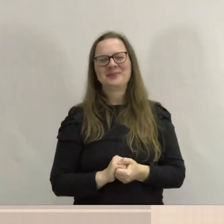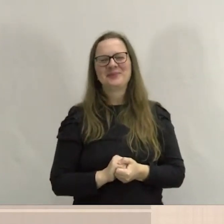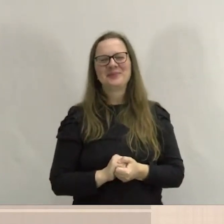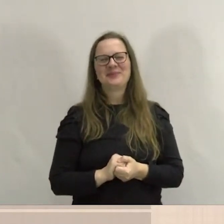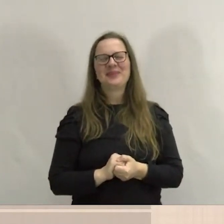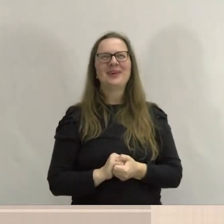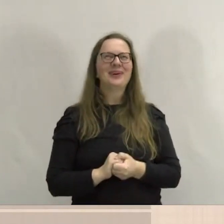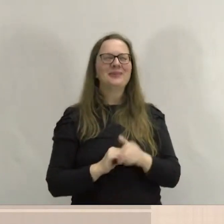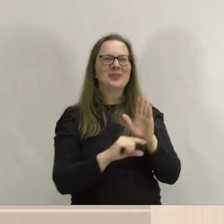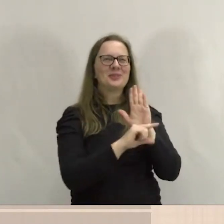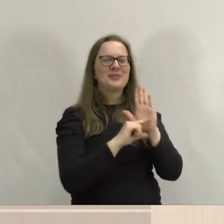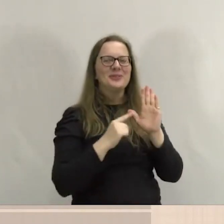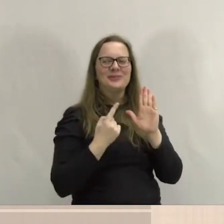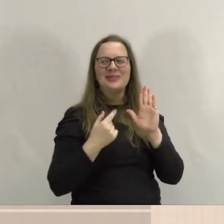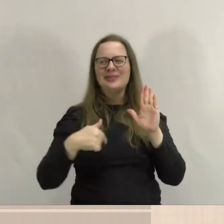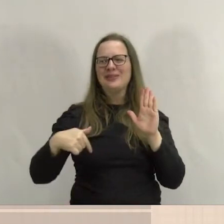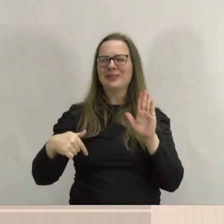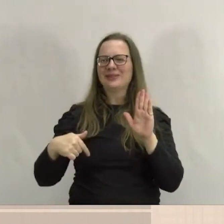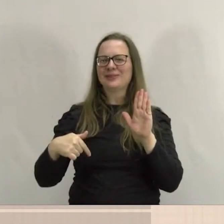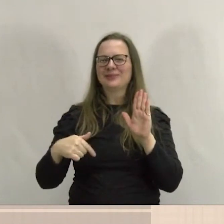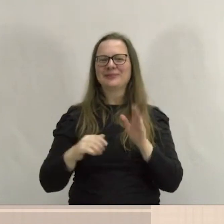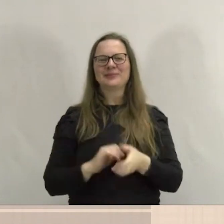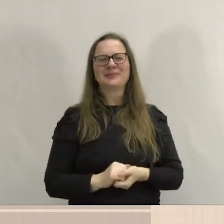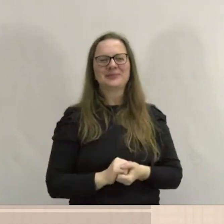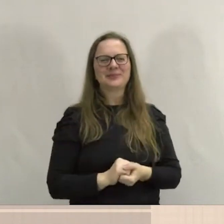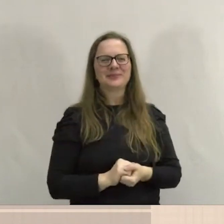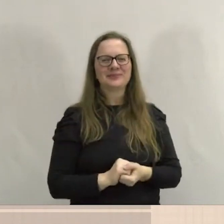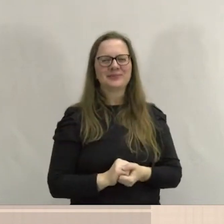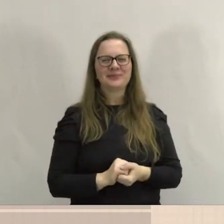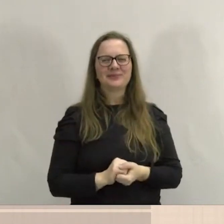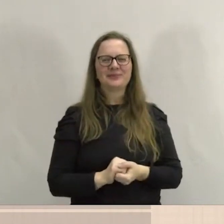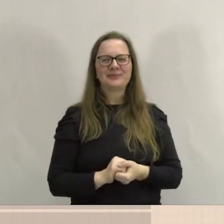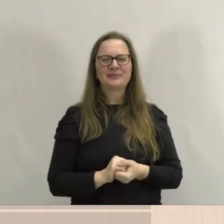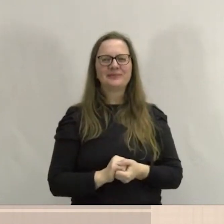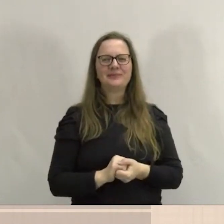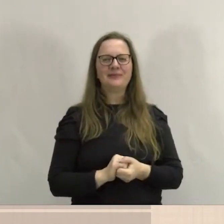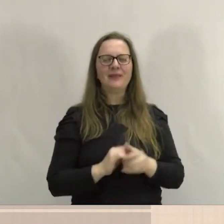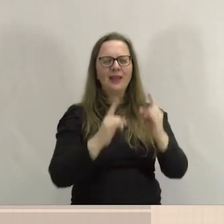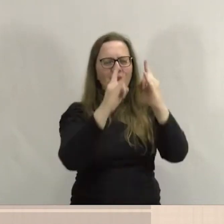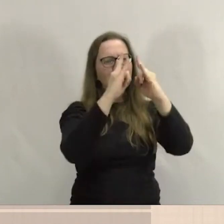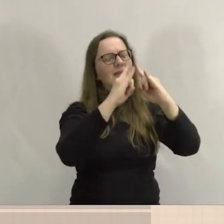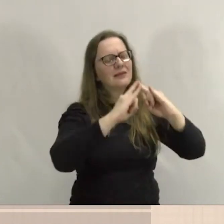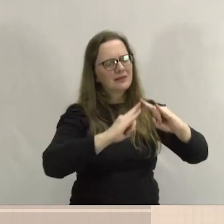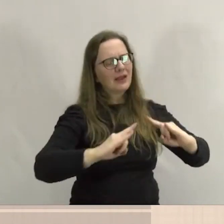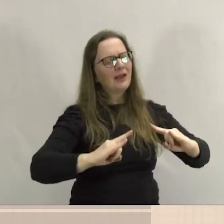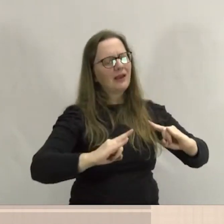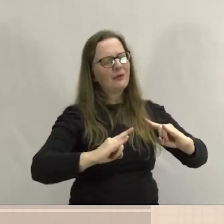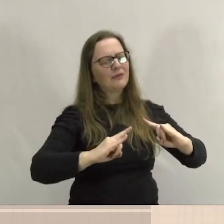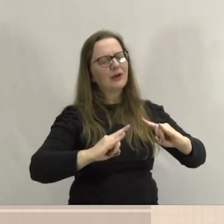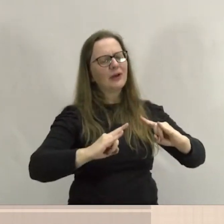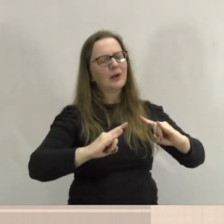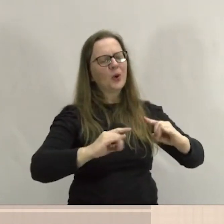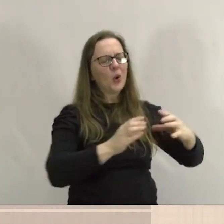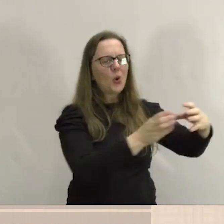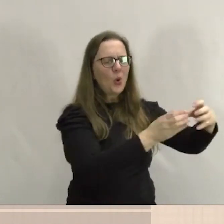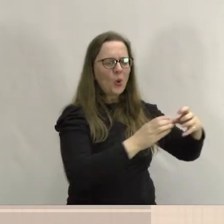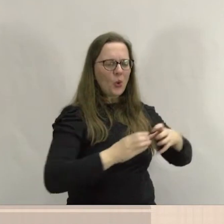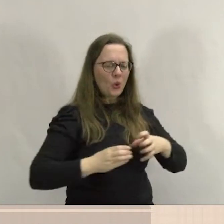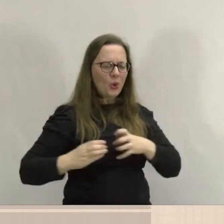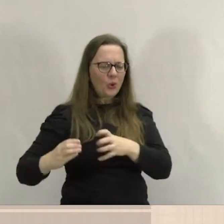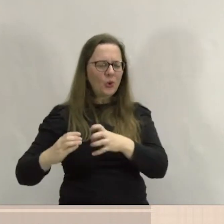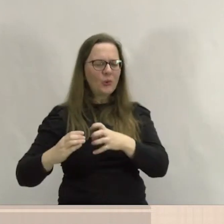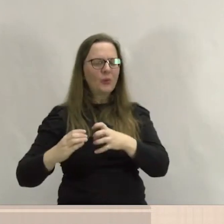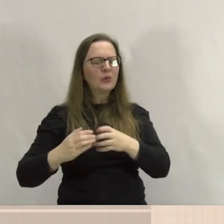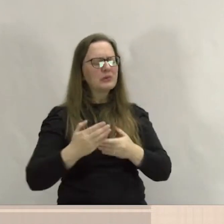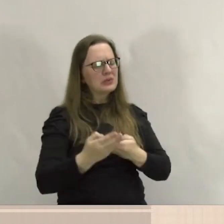Versículo 17 diz assim: quando a nuvem se erguia de sobre a tenda, os filhos de Israel se punham em marcha. E